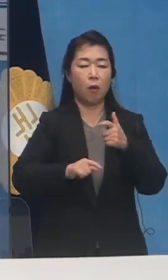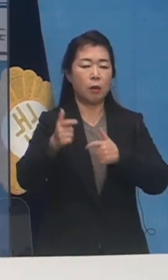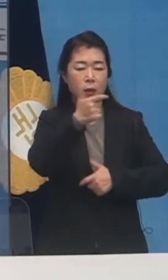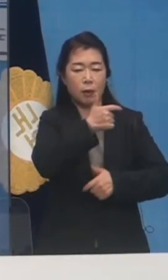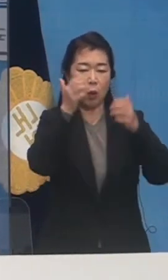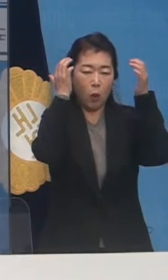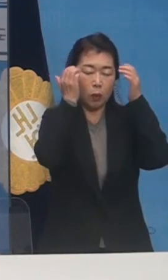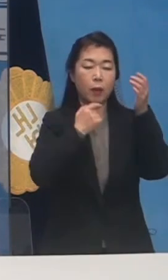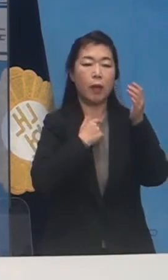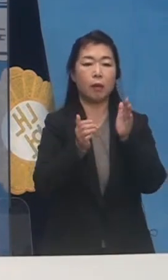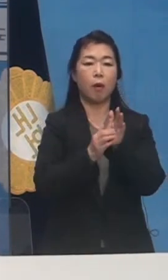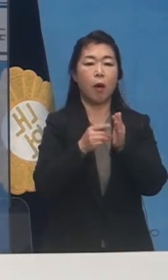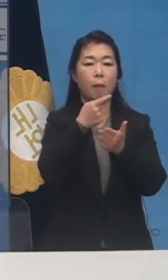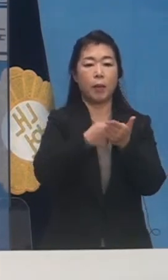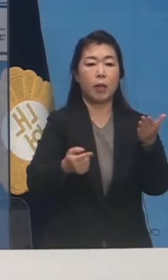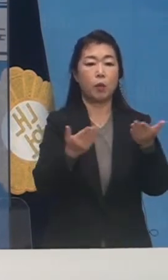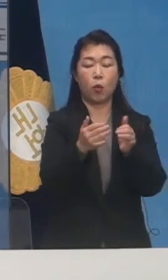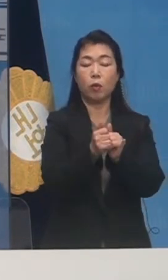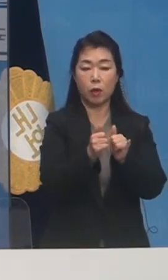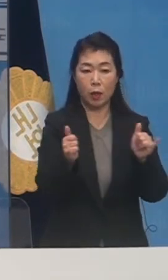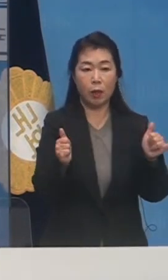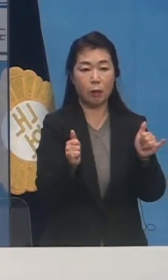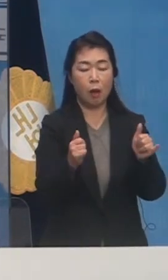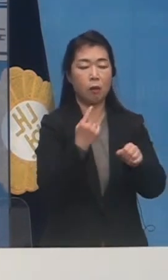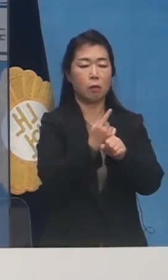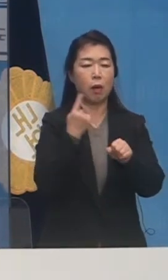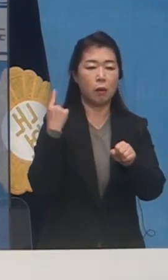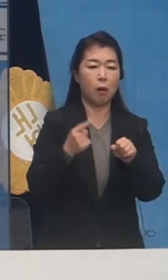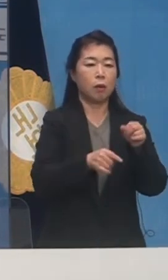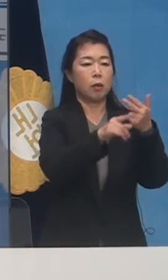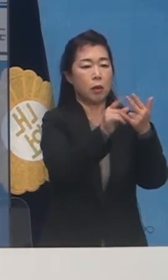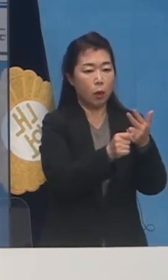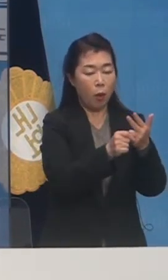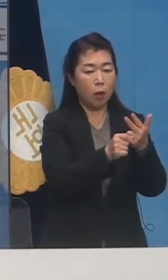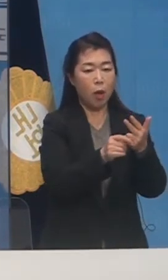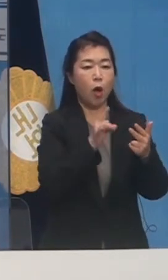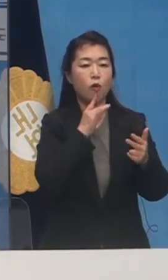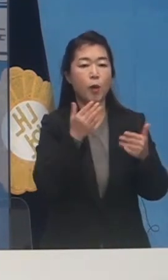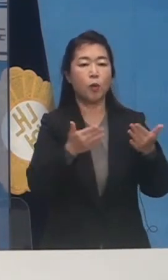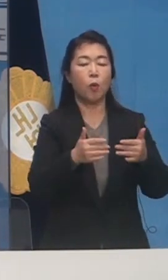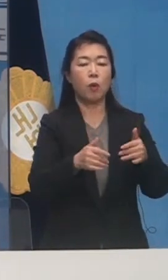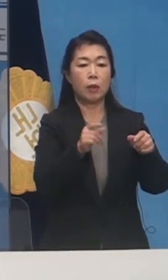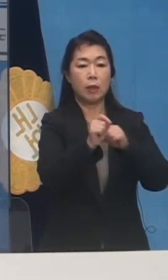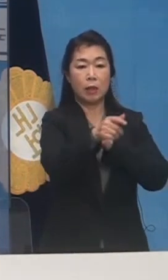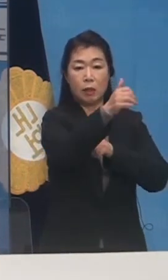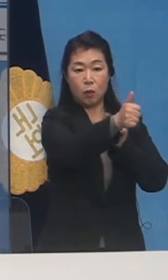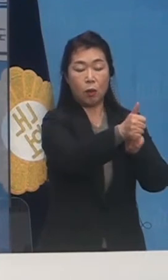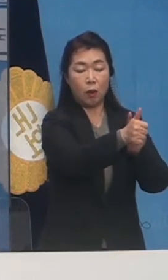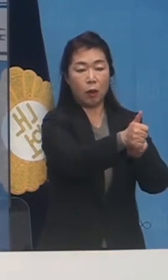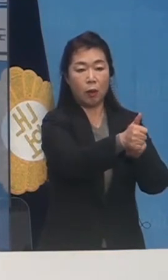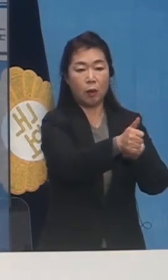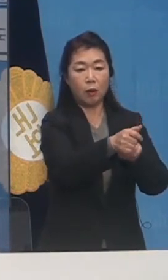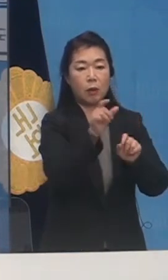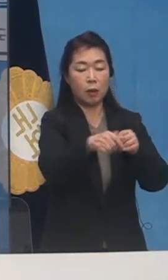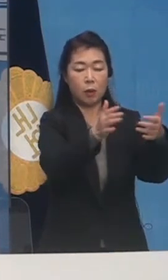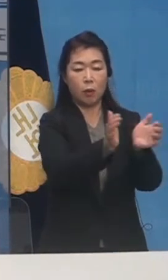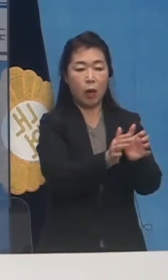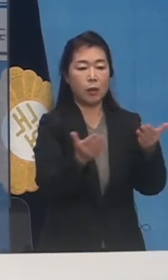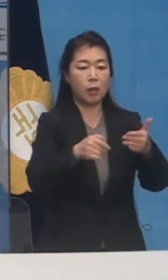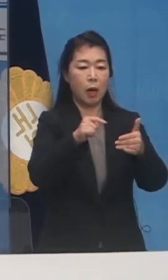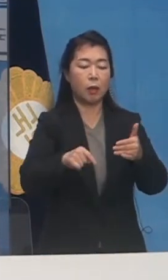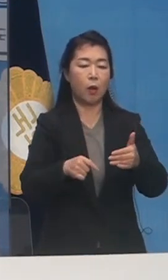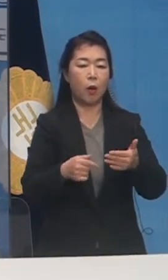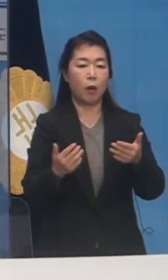큰 고통을 겪은 피해 노동자들은 작년 7월 구미노동지청에 직장 내 성희롱